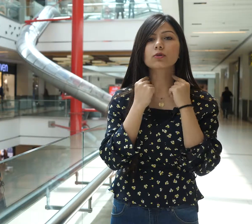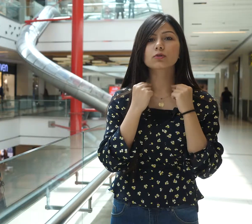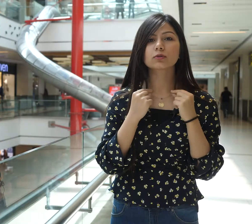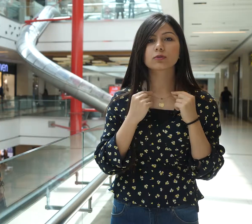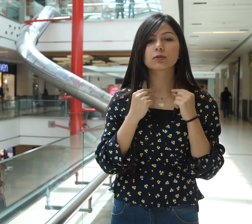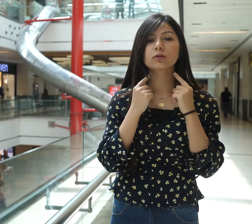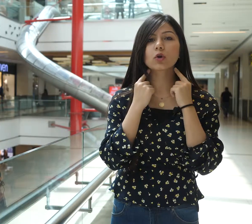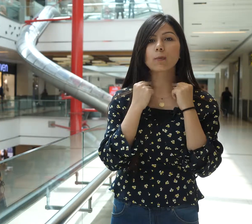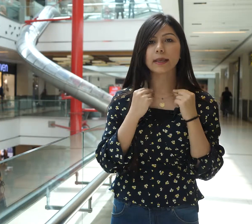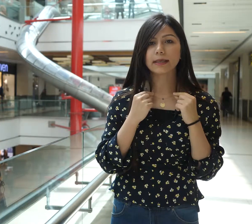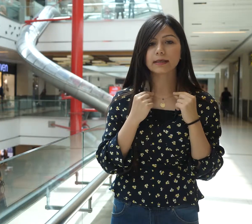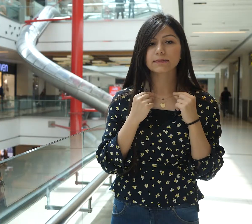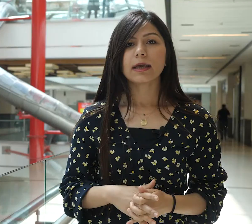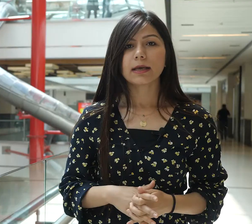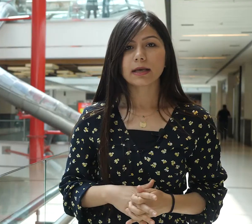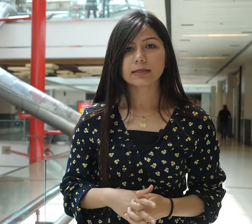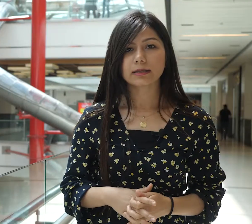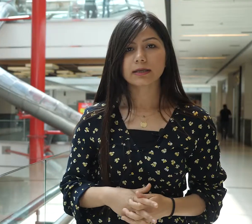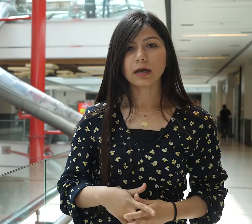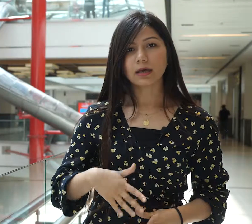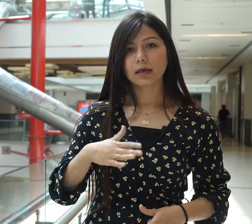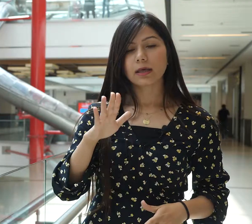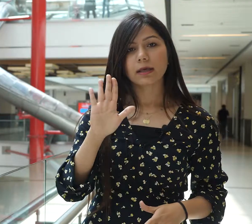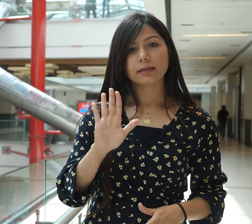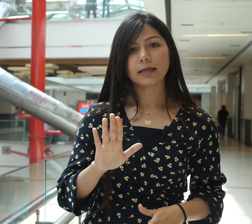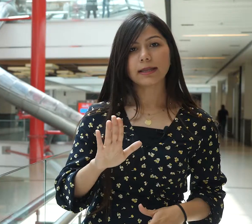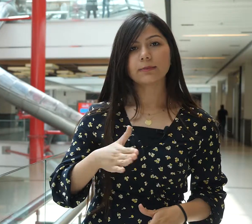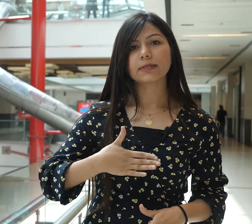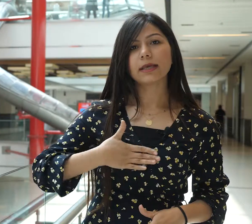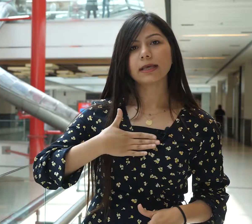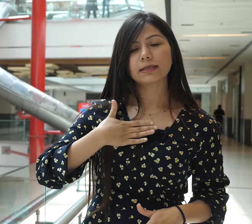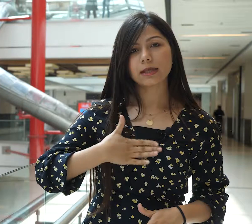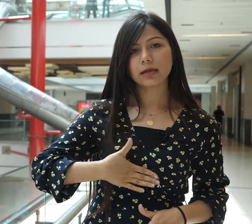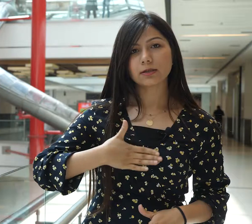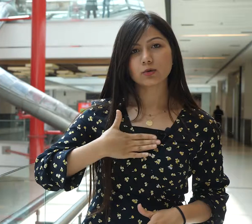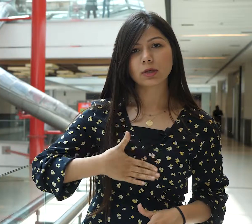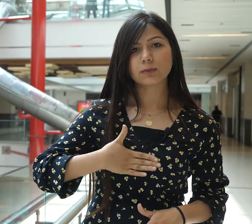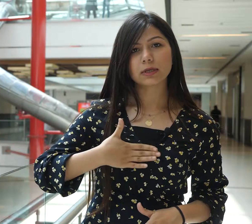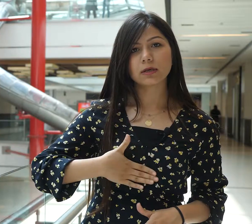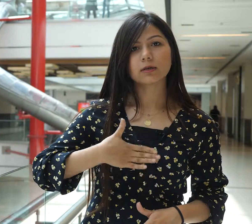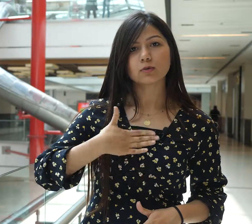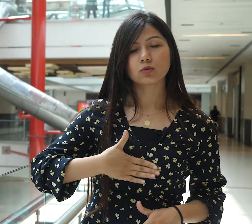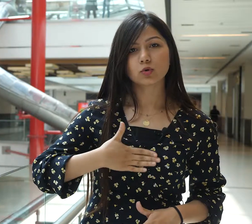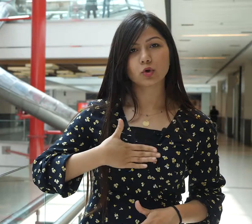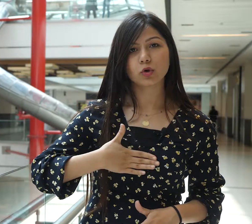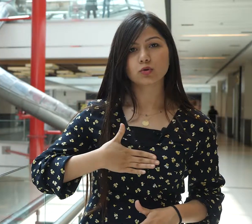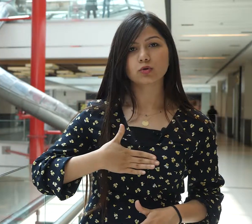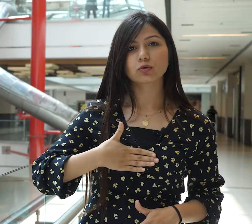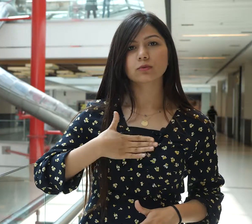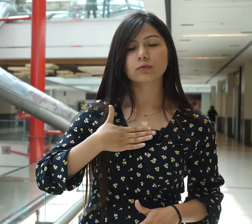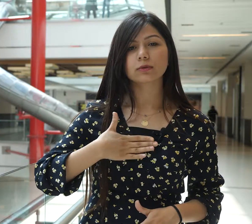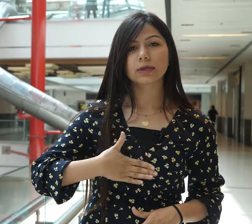gösteriyoruz. Gömlek. Kazakta tek elimizle sadece üzerimize sürtüyoruz.